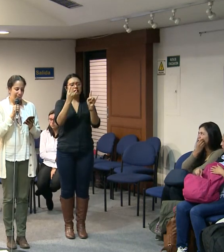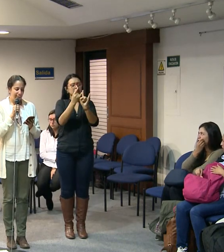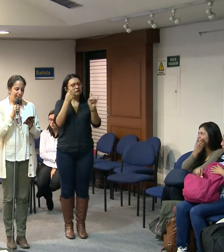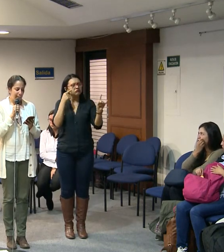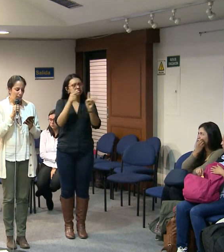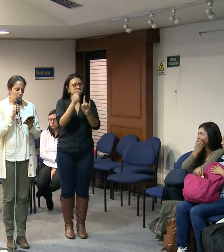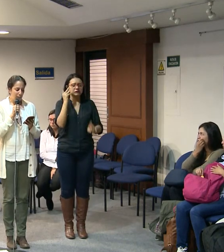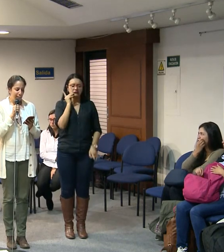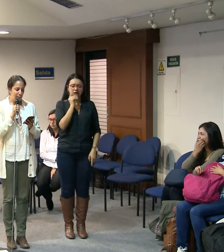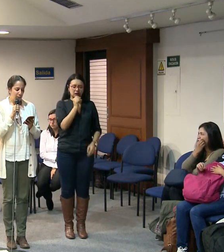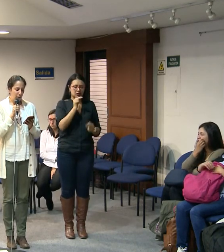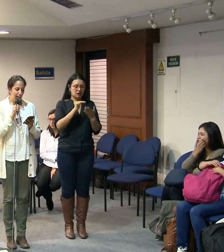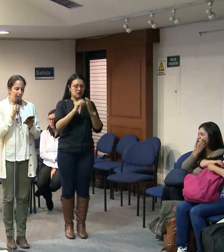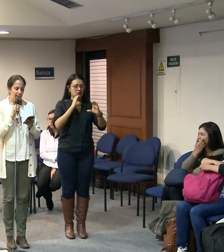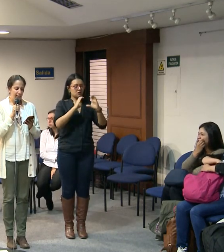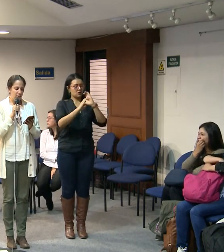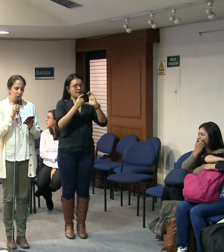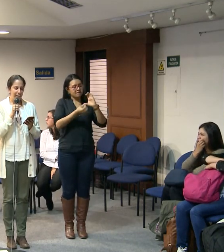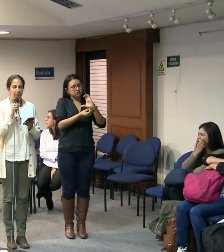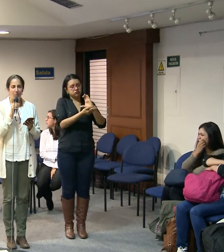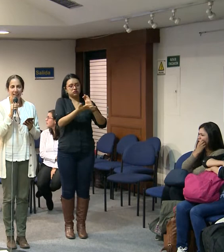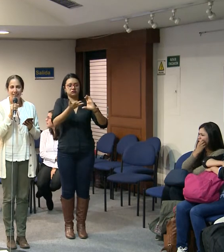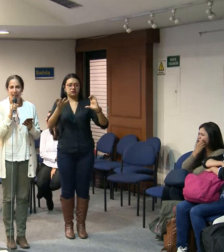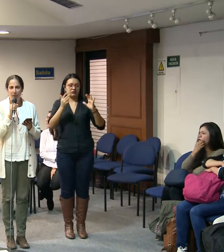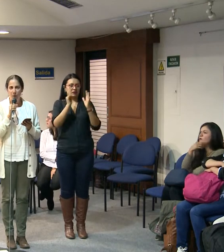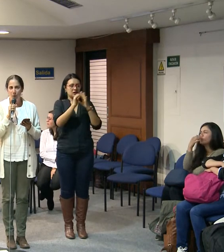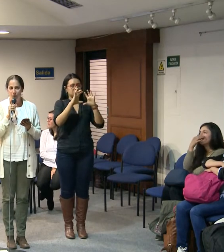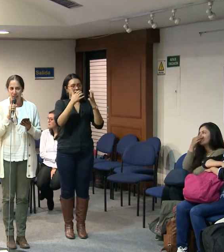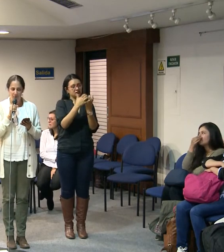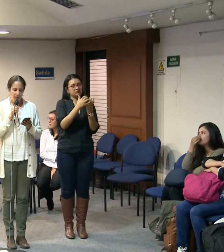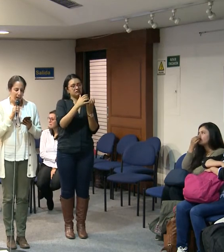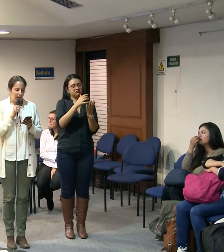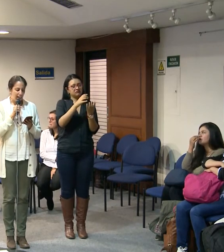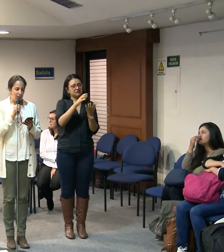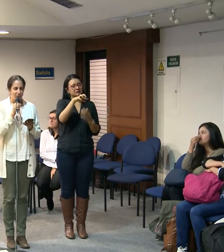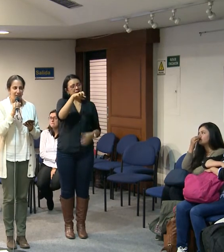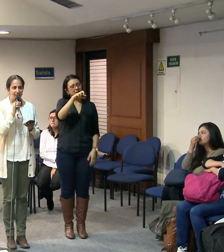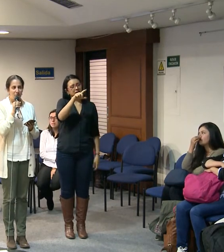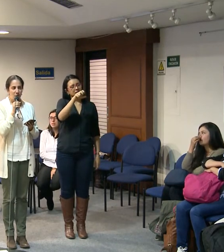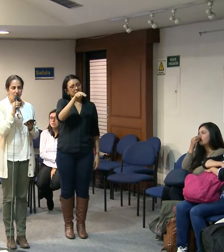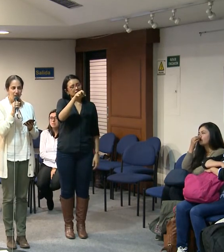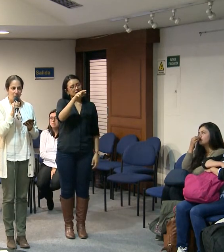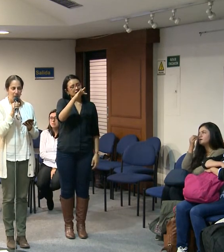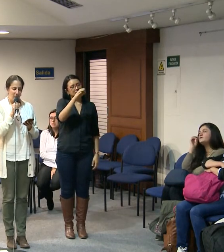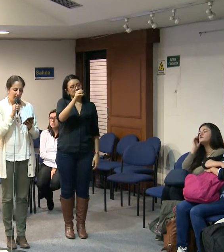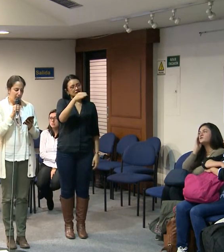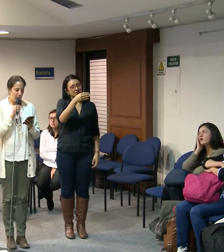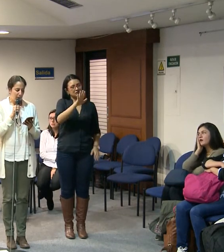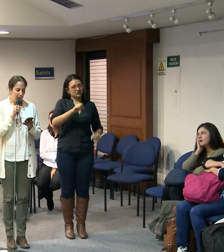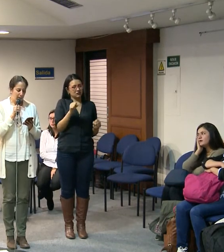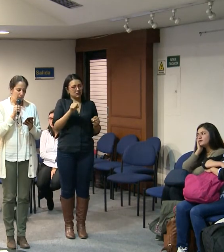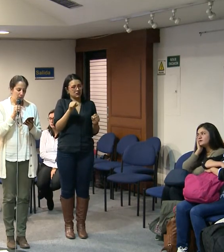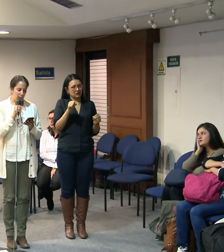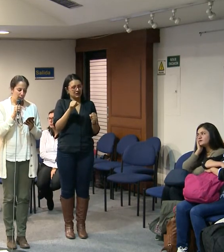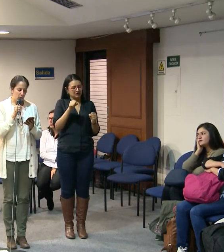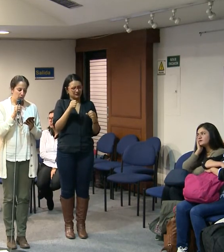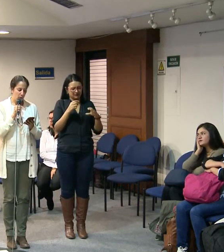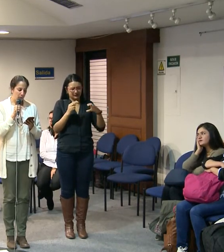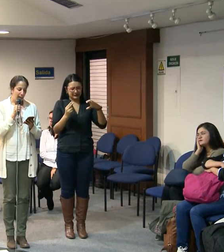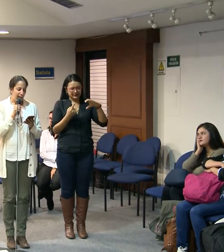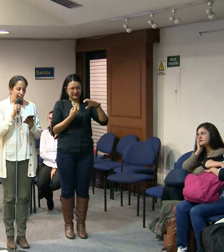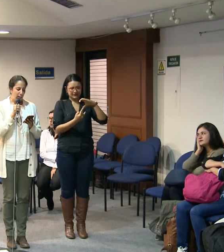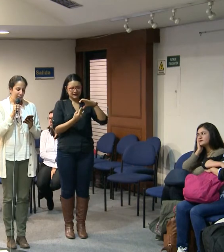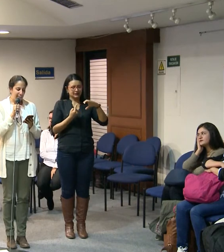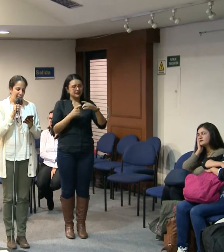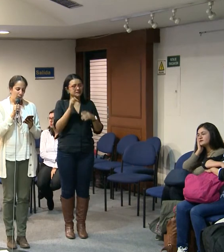Sentidos, Matices en la Comunicación e Interacción en el Planetario de Bogotá. Las docentes en formación que participaron en este proyecto